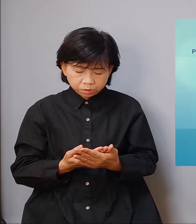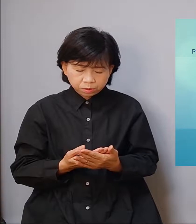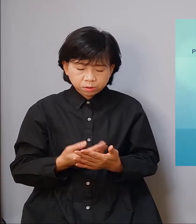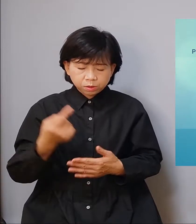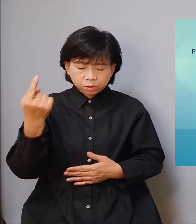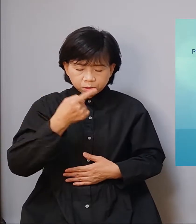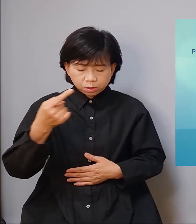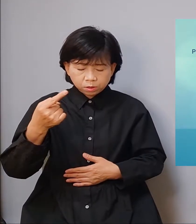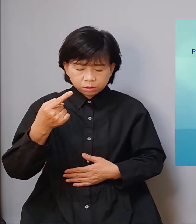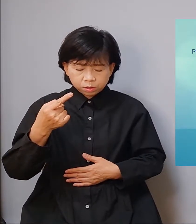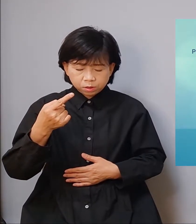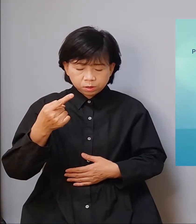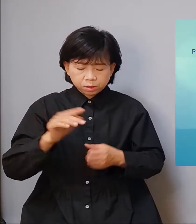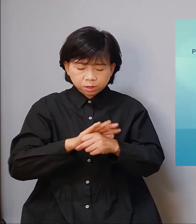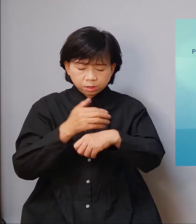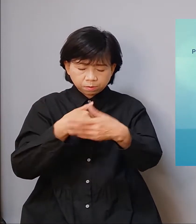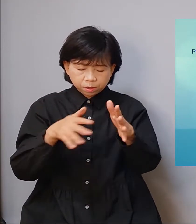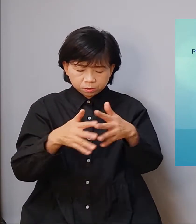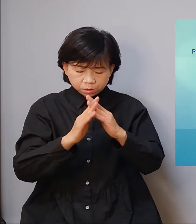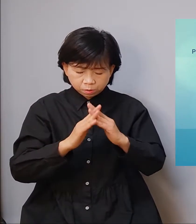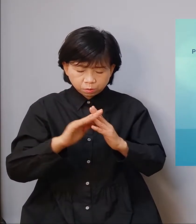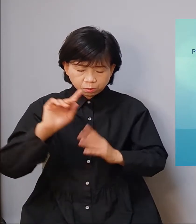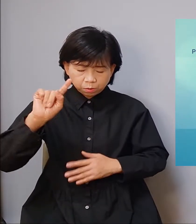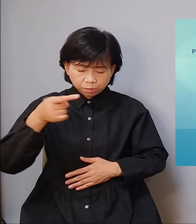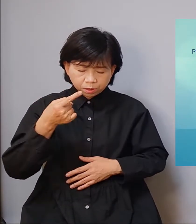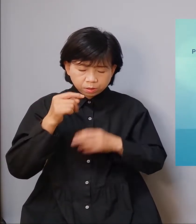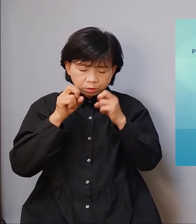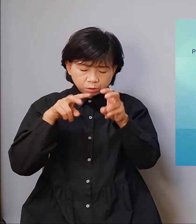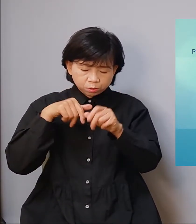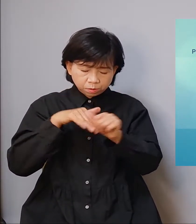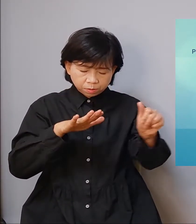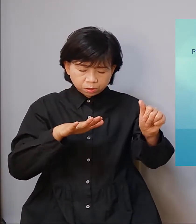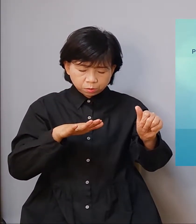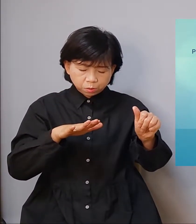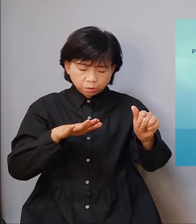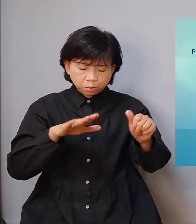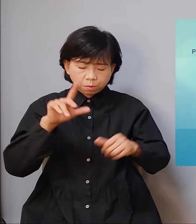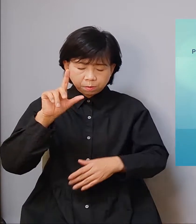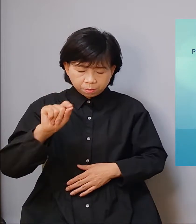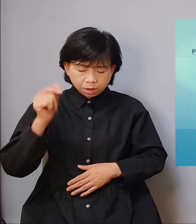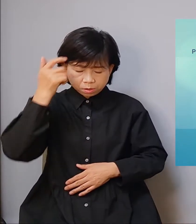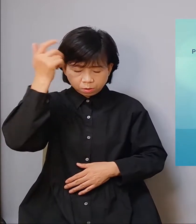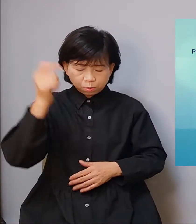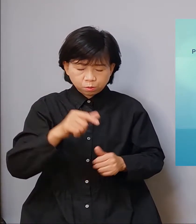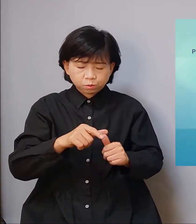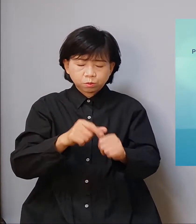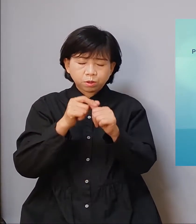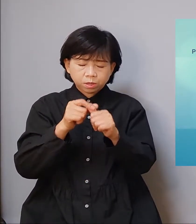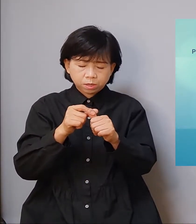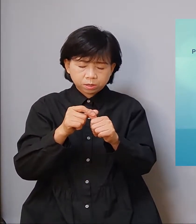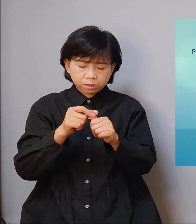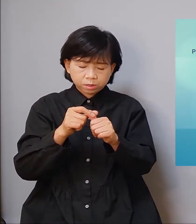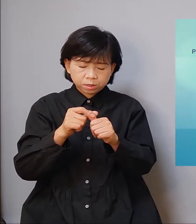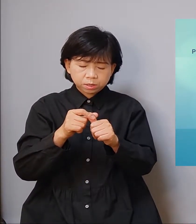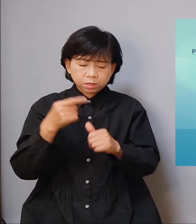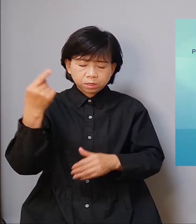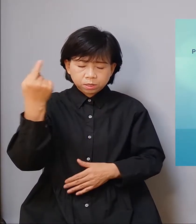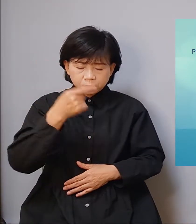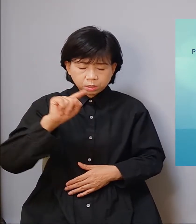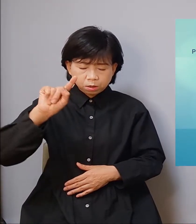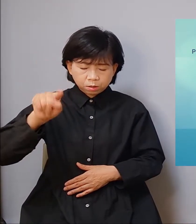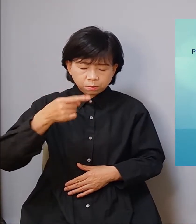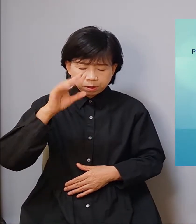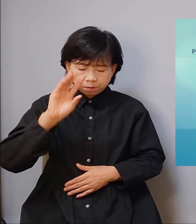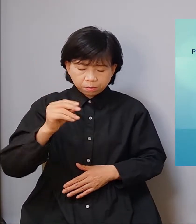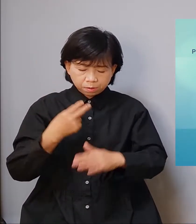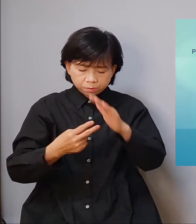청교의 사랑방을 세우고 100명의 선교사를 파송하며 10,000명의 영혼을 구원하는 1,100만